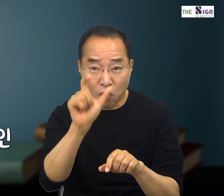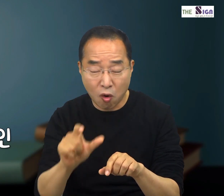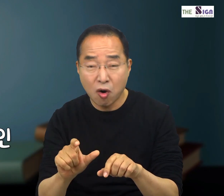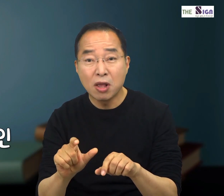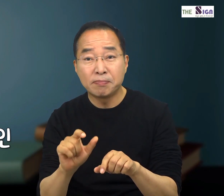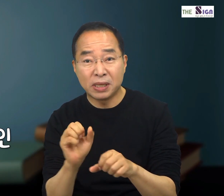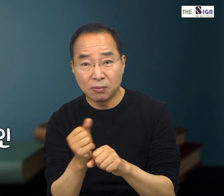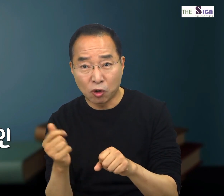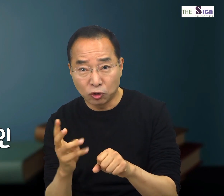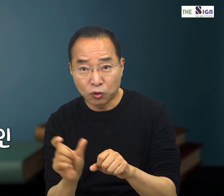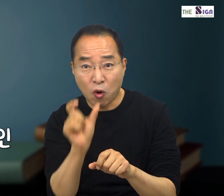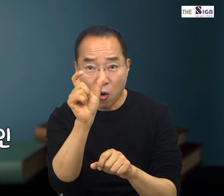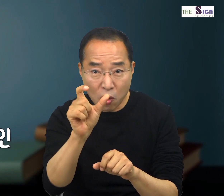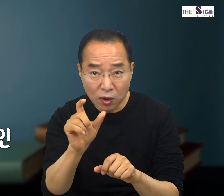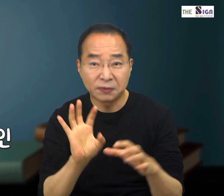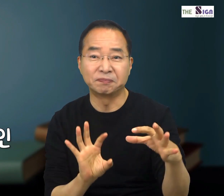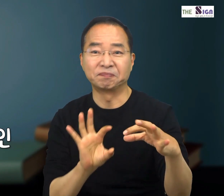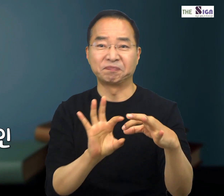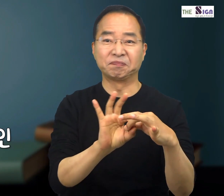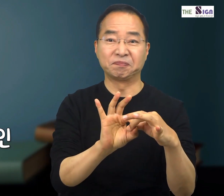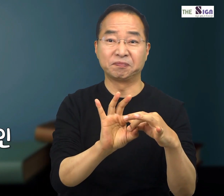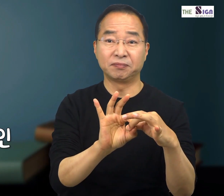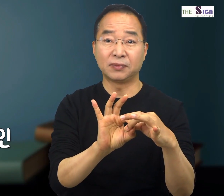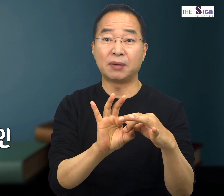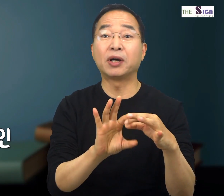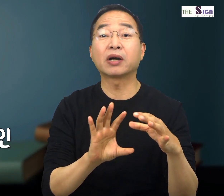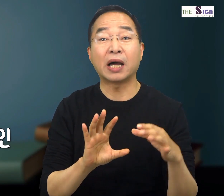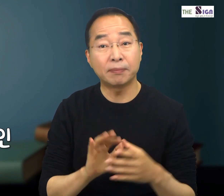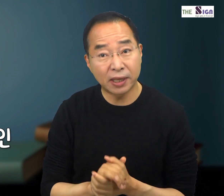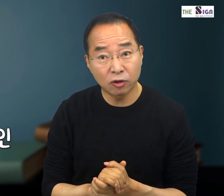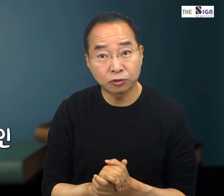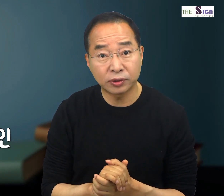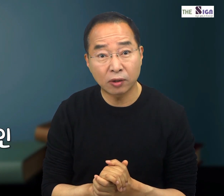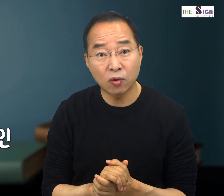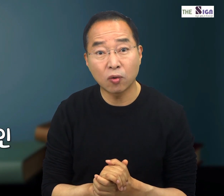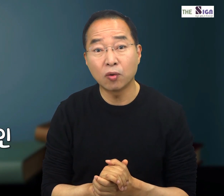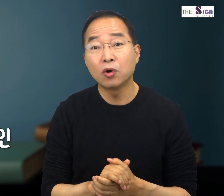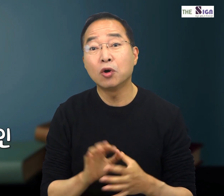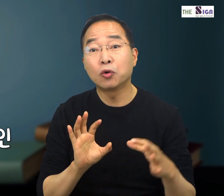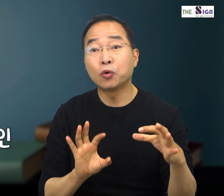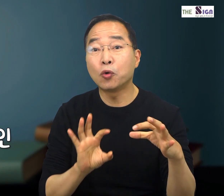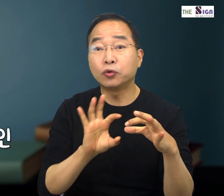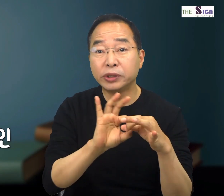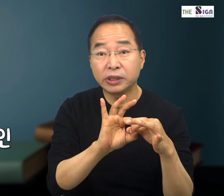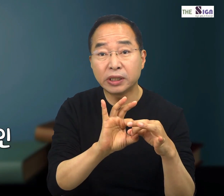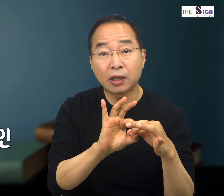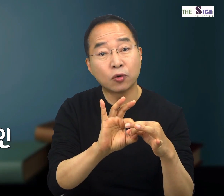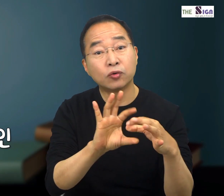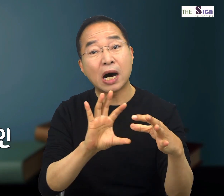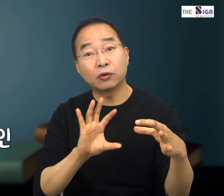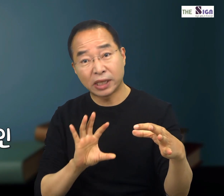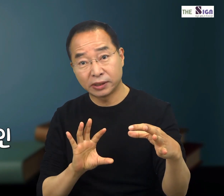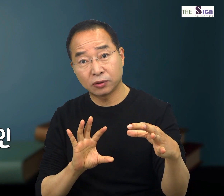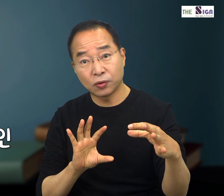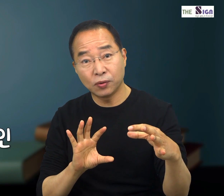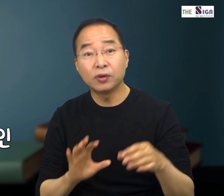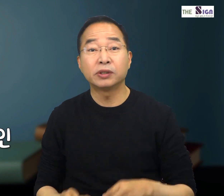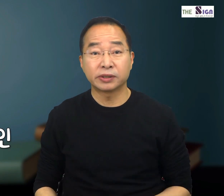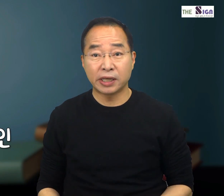넣고 비밀번호 넣고 하면 가입하는 것도 되고 로그인이나 로그아웃 할 때도